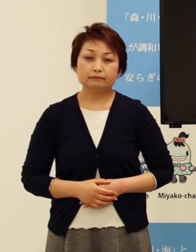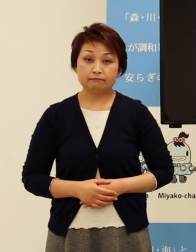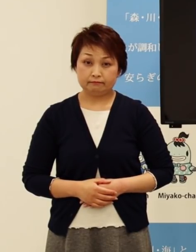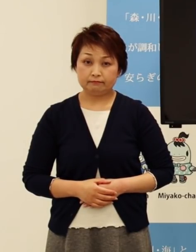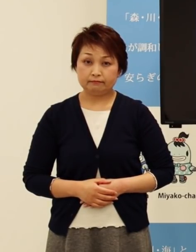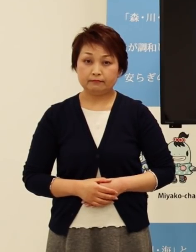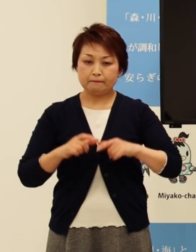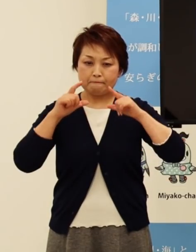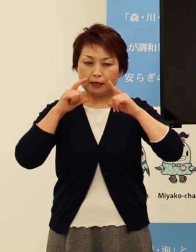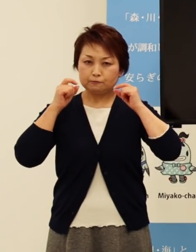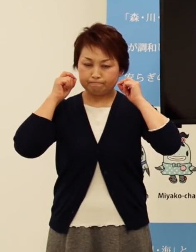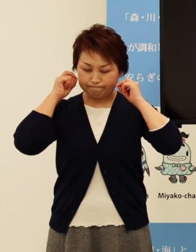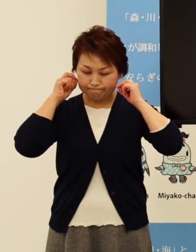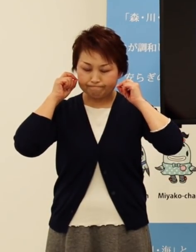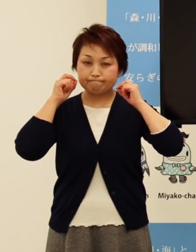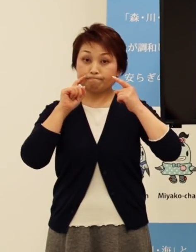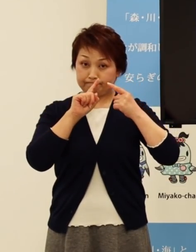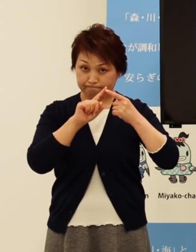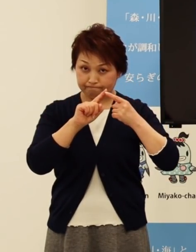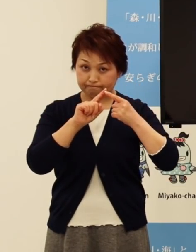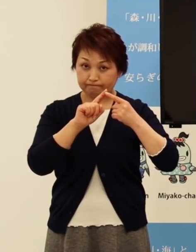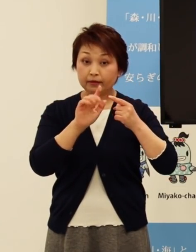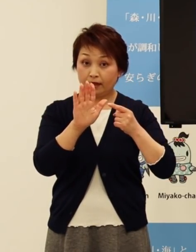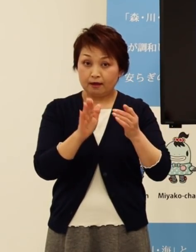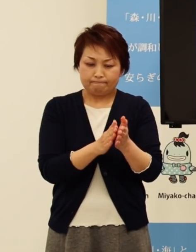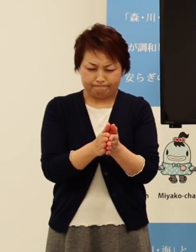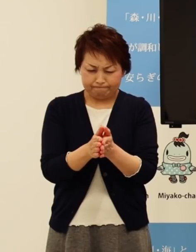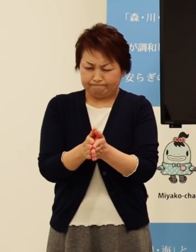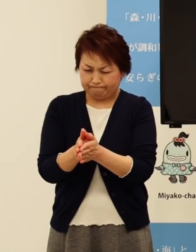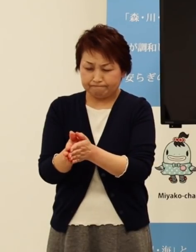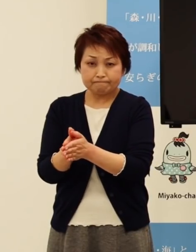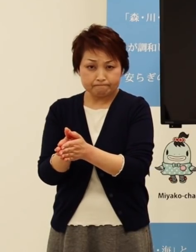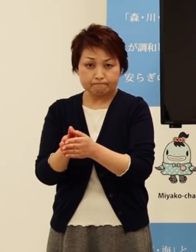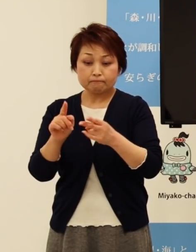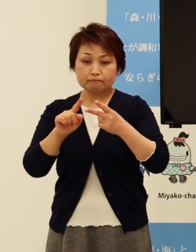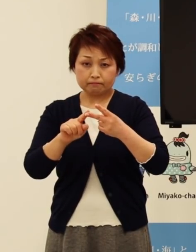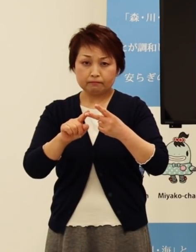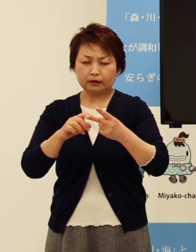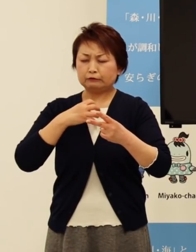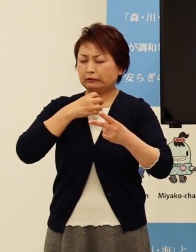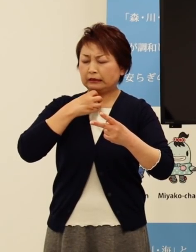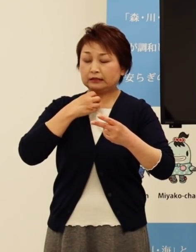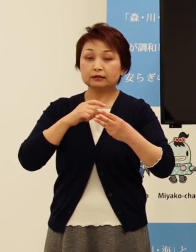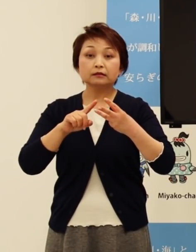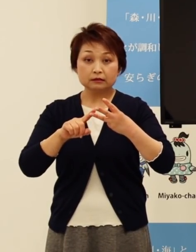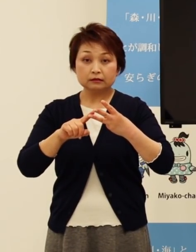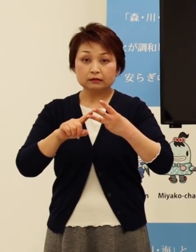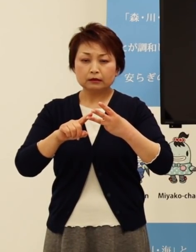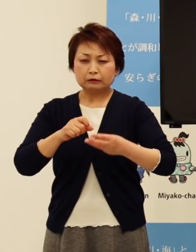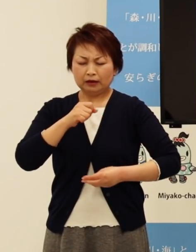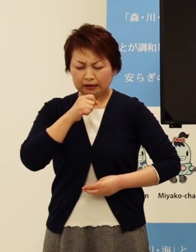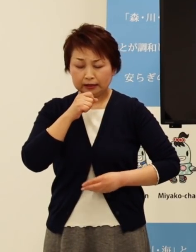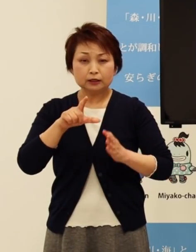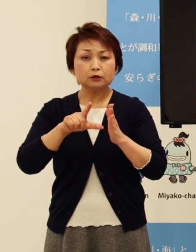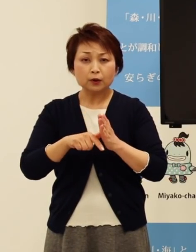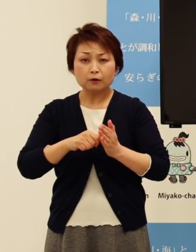スクの着用、こまめな手洗い、うがい、咳エチケットを